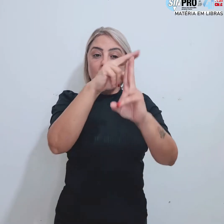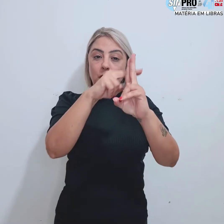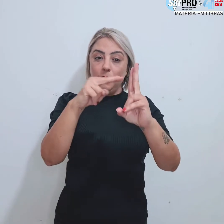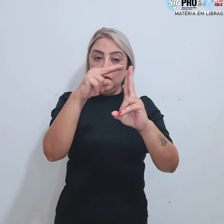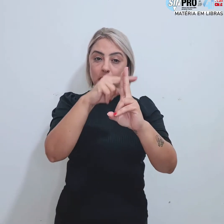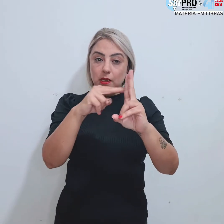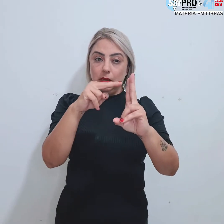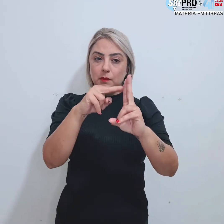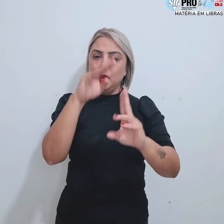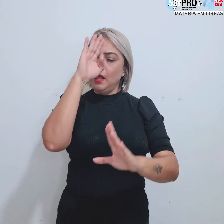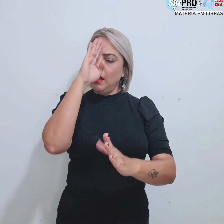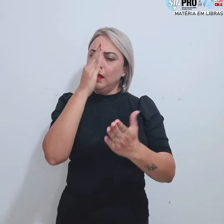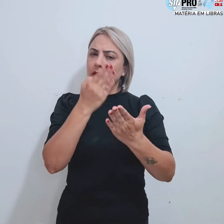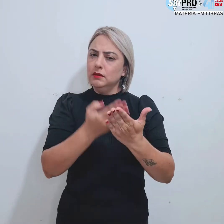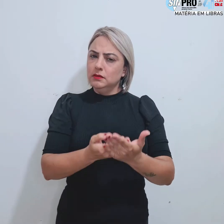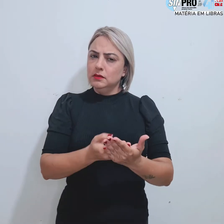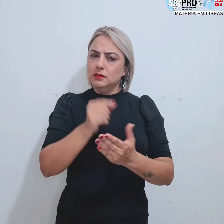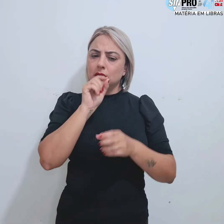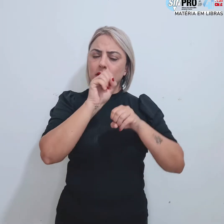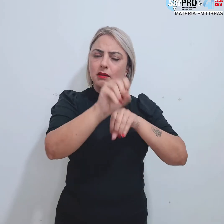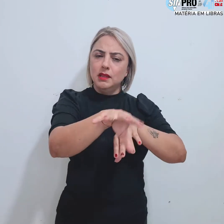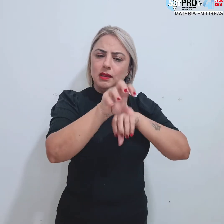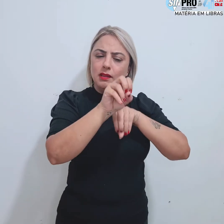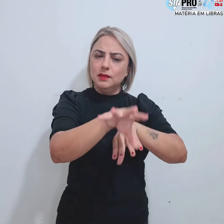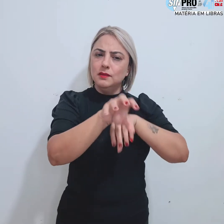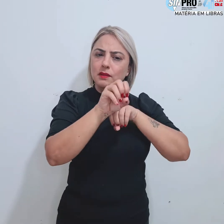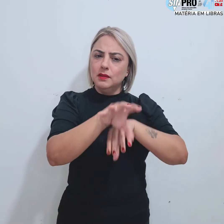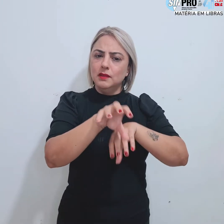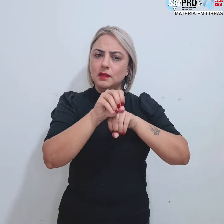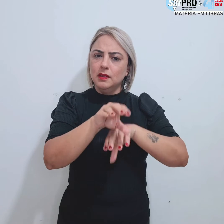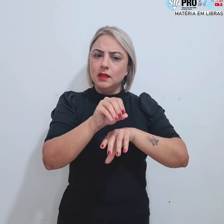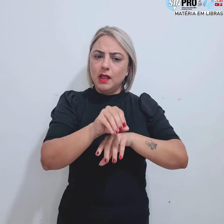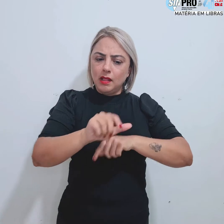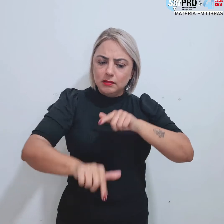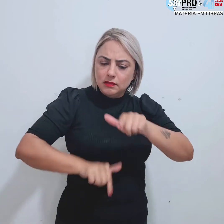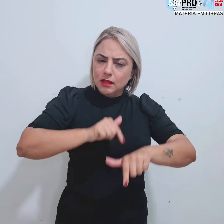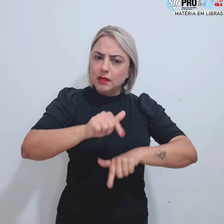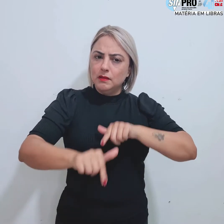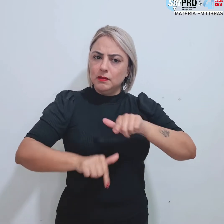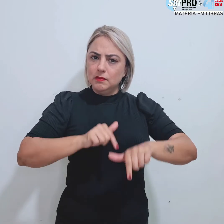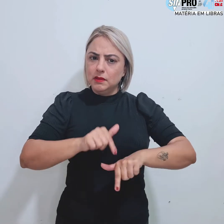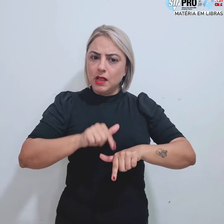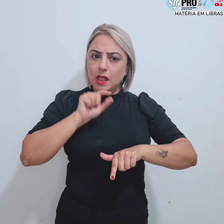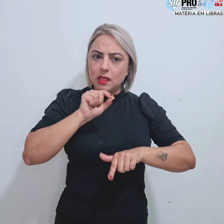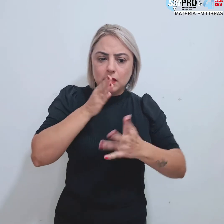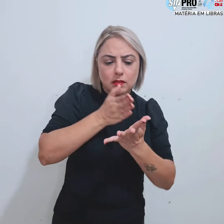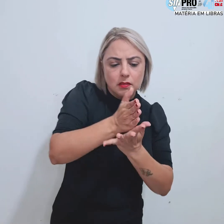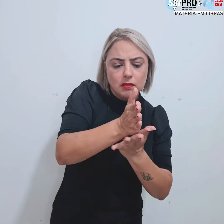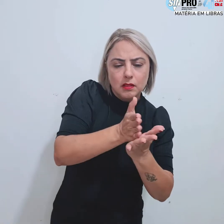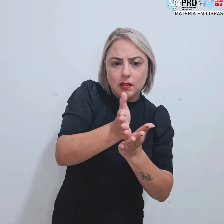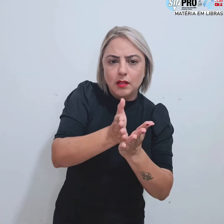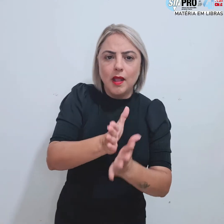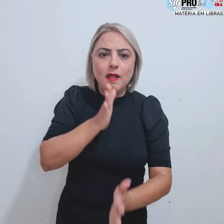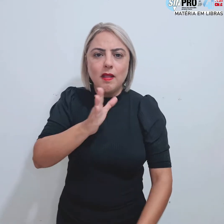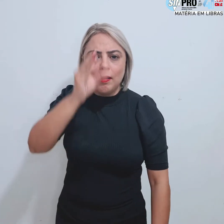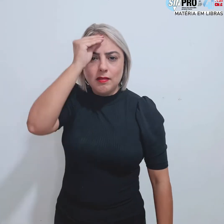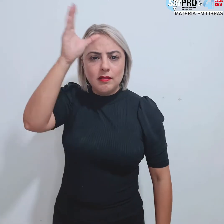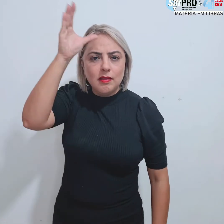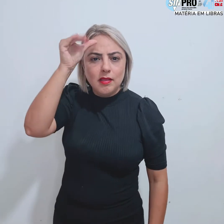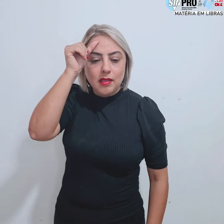Brasília, acredita que a educação atua tanto na vertente do conhecimento que